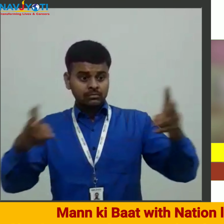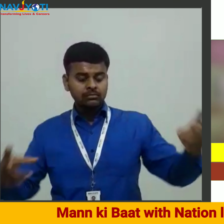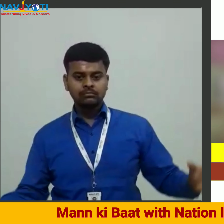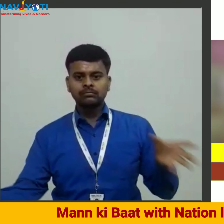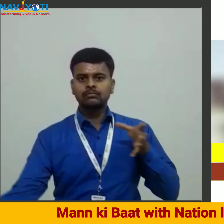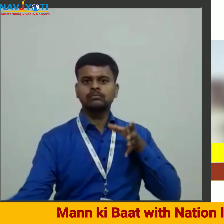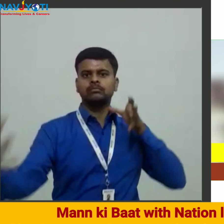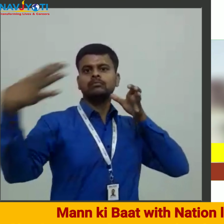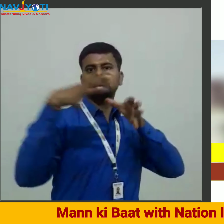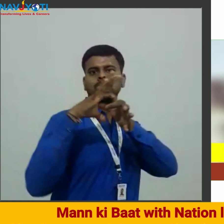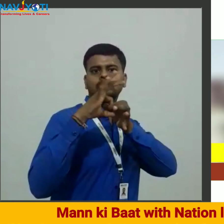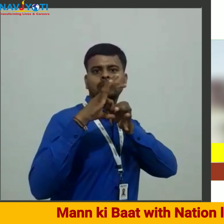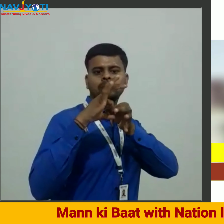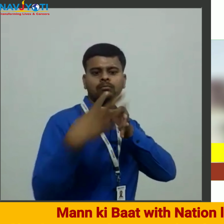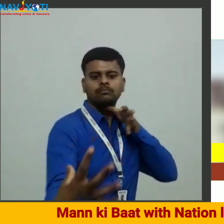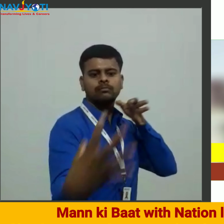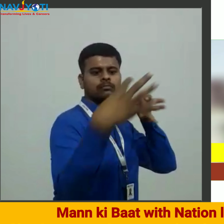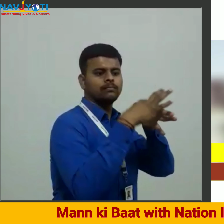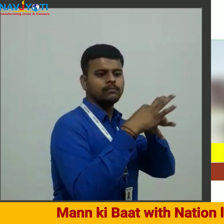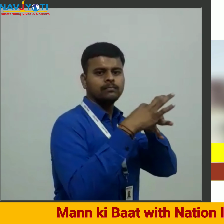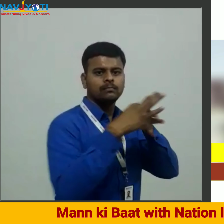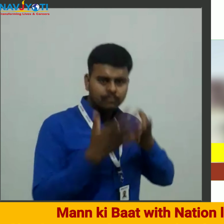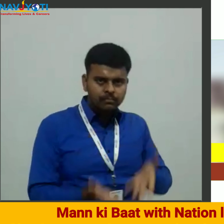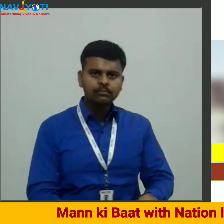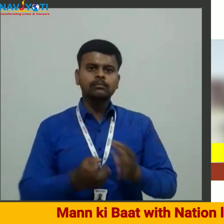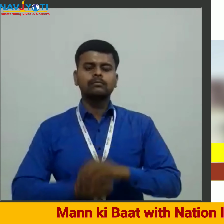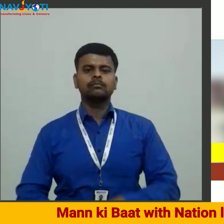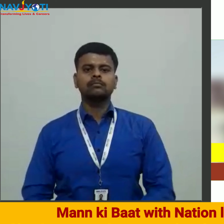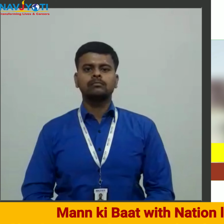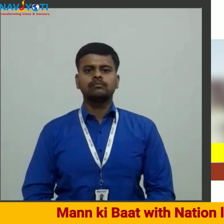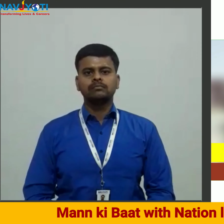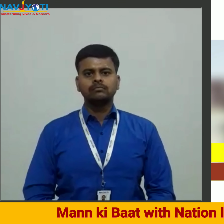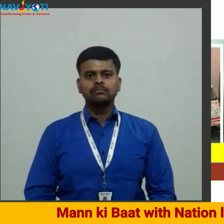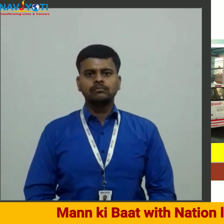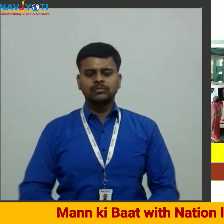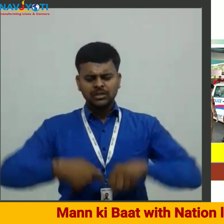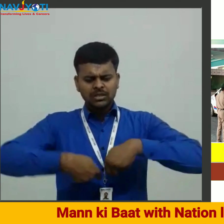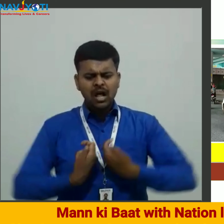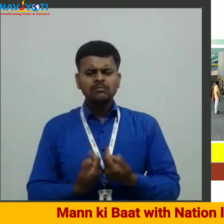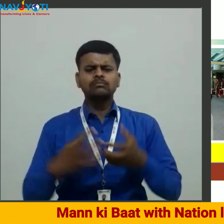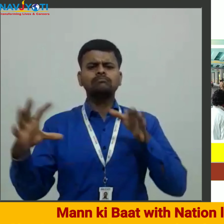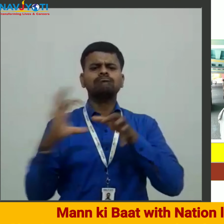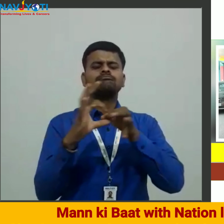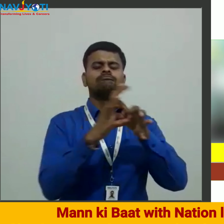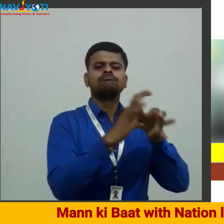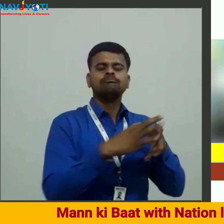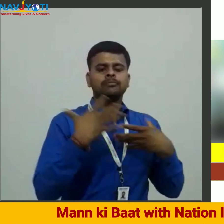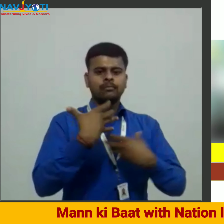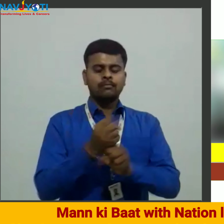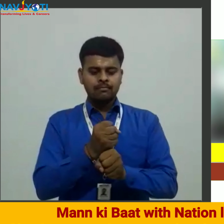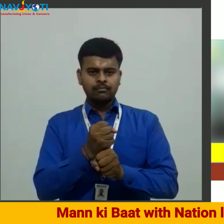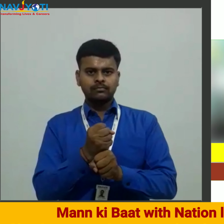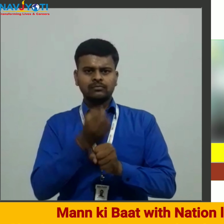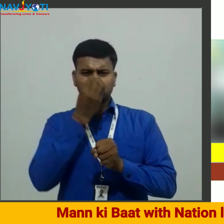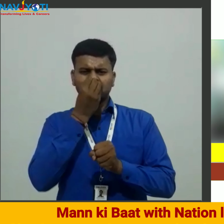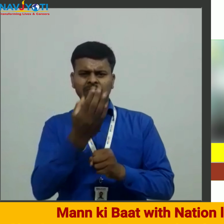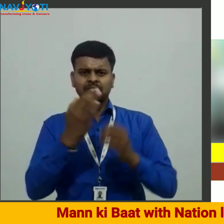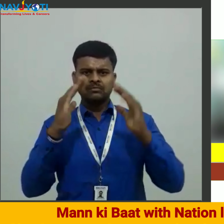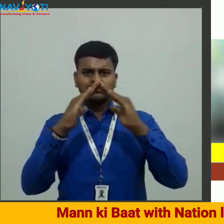हमारे एनसीसी, एनएसएस के साथी, अलग अलग फील्ड के तमाम प्रोफेशनल्स, उन्होंने इस प्लेटफॉर्म